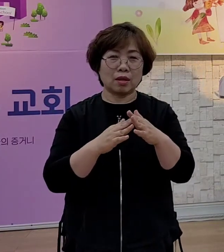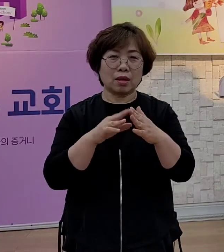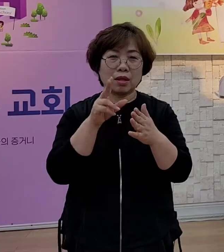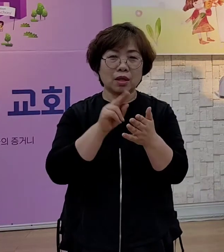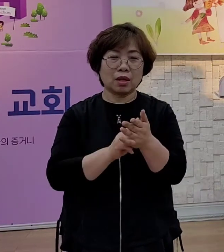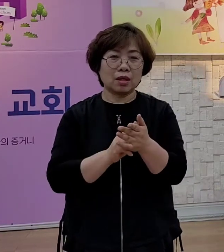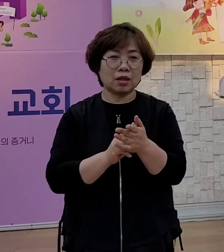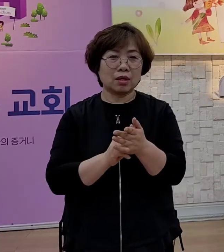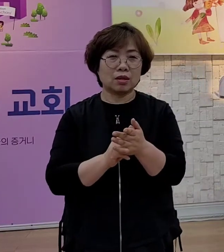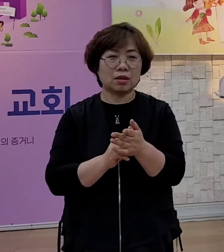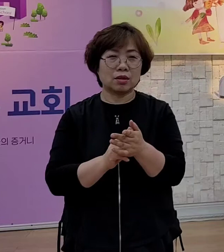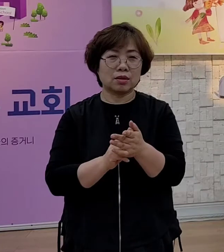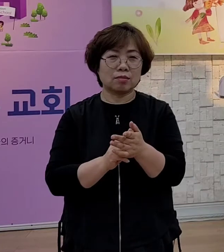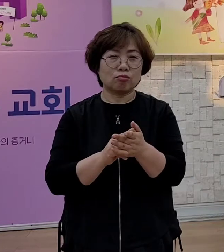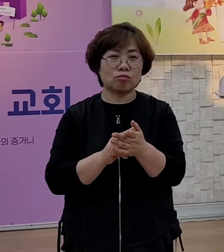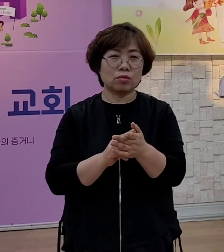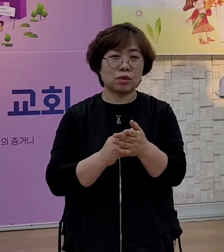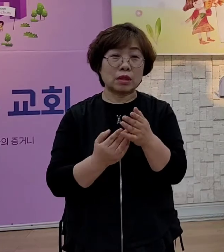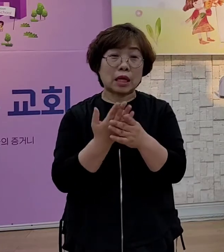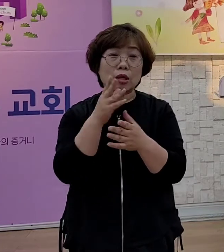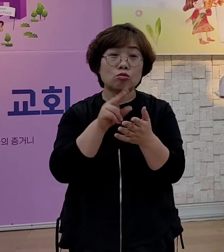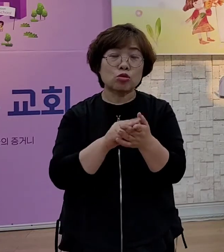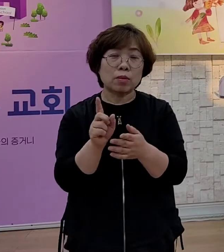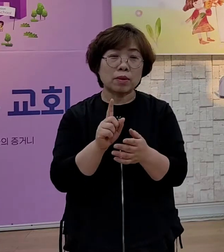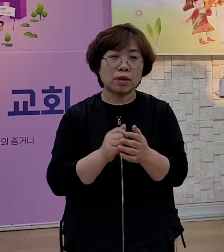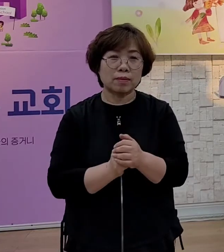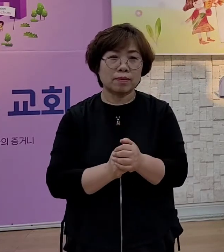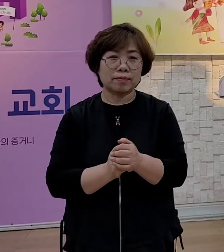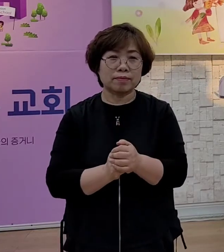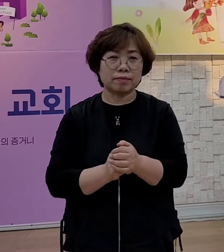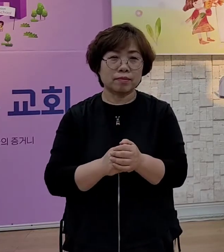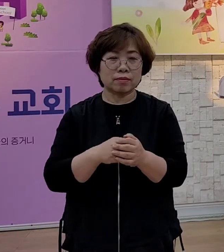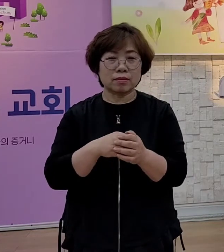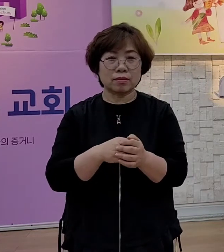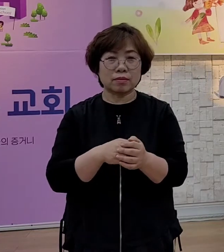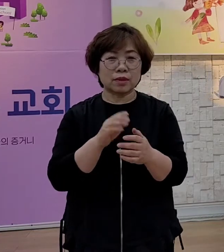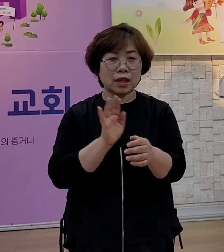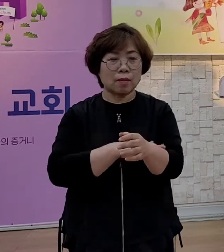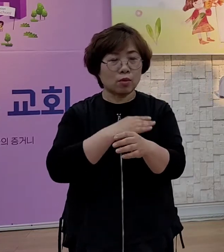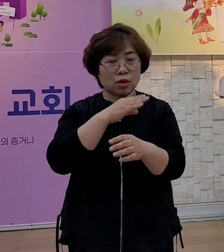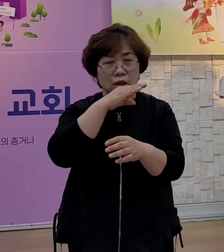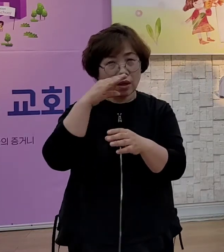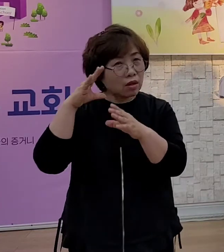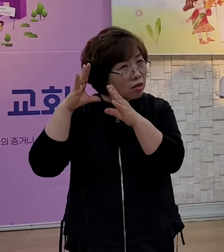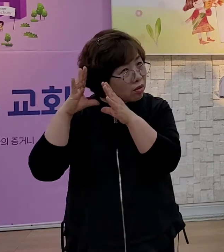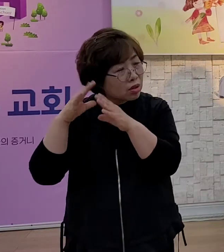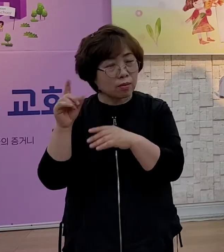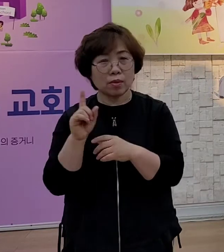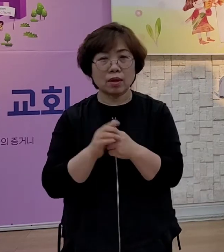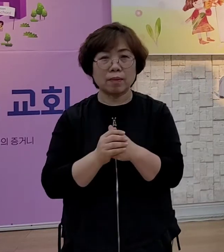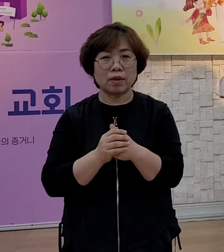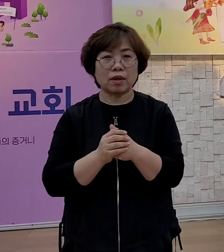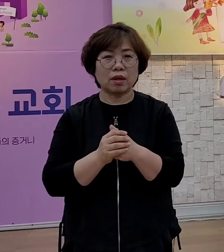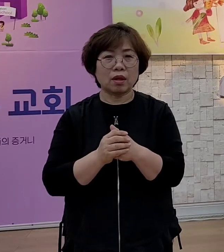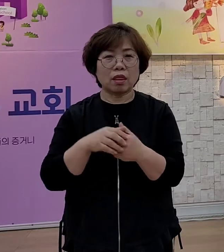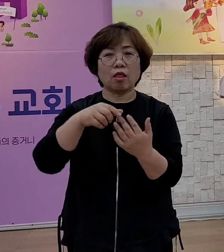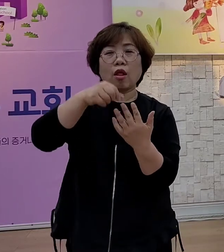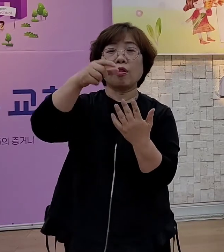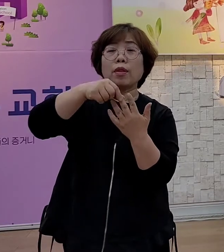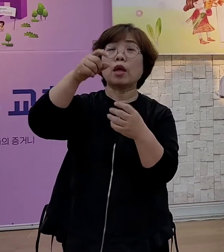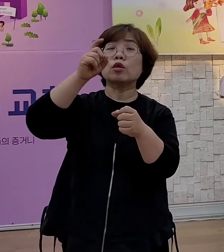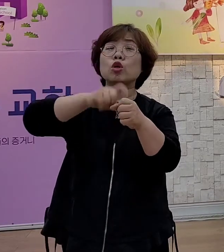뭐냐면은 우리가 많이 하는 거예요. 어떤 경청이냐면 선택적 경청이 있습니다.